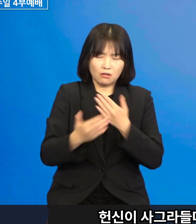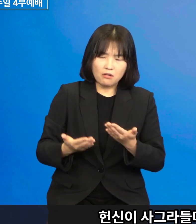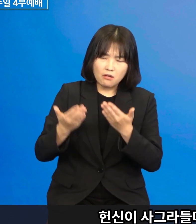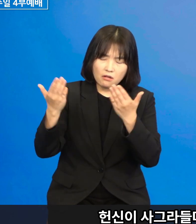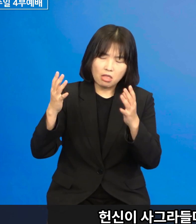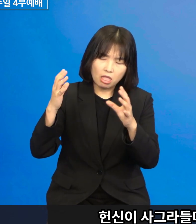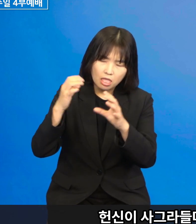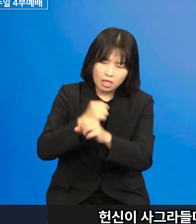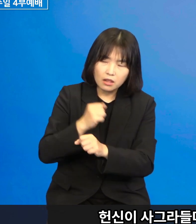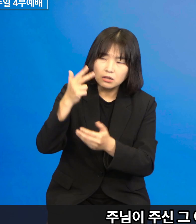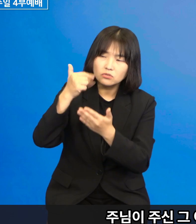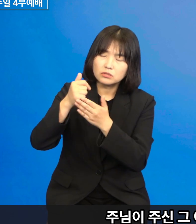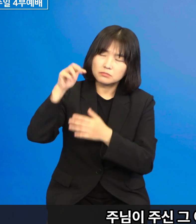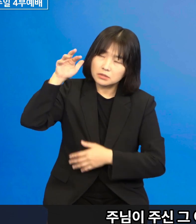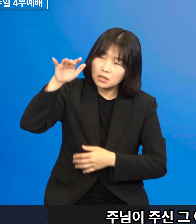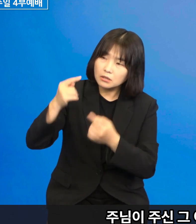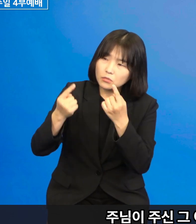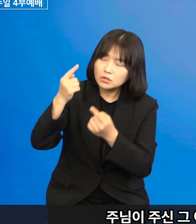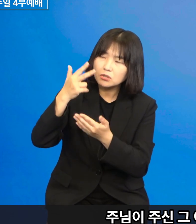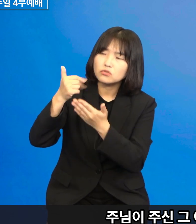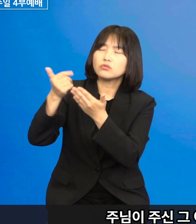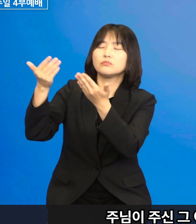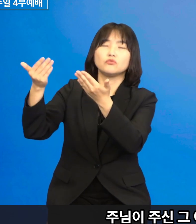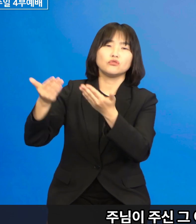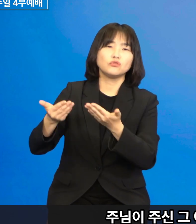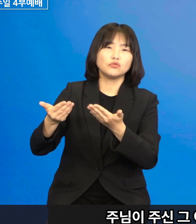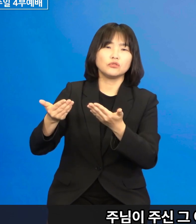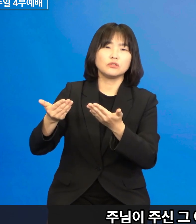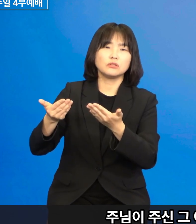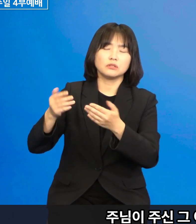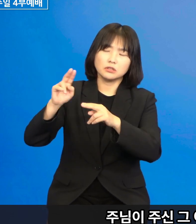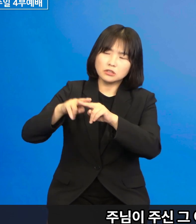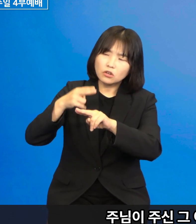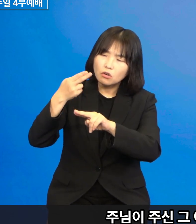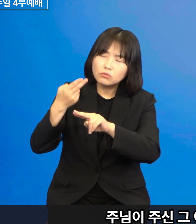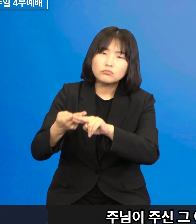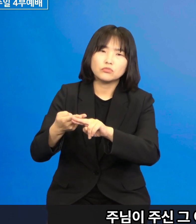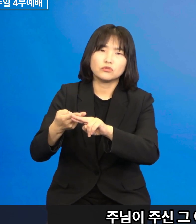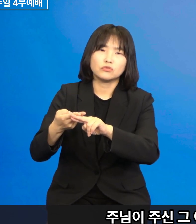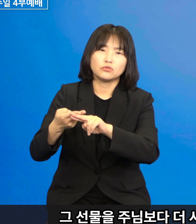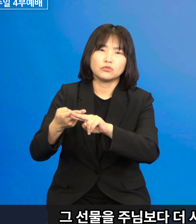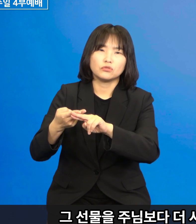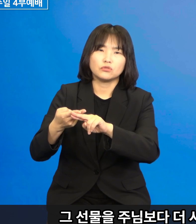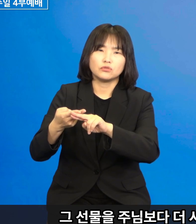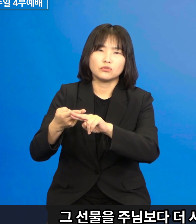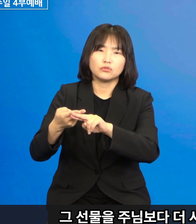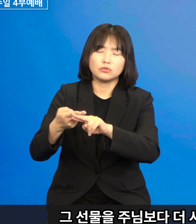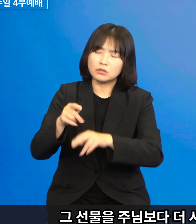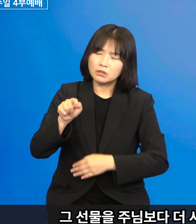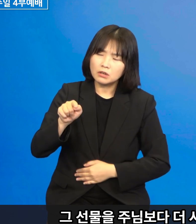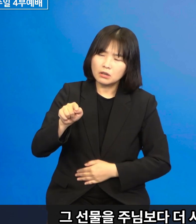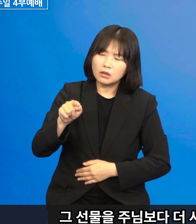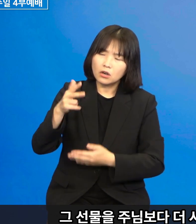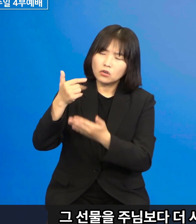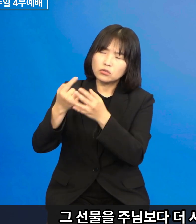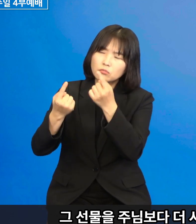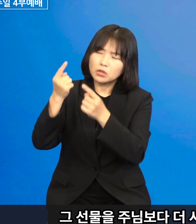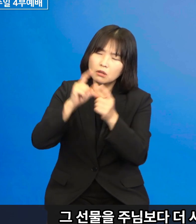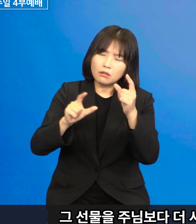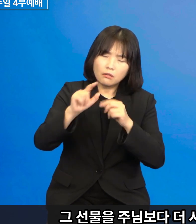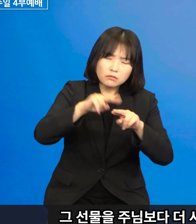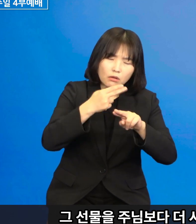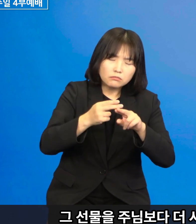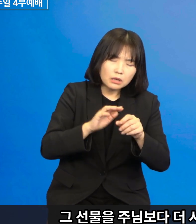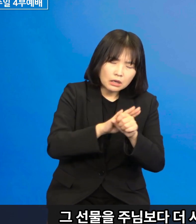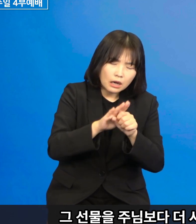주님을 사모하기보다 주님이 주신 그 어떤 선물, 좋은 것인데 그 선물을 주님보다 더 사랑하고